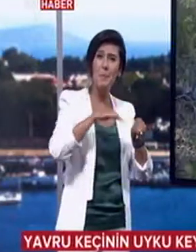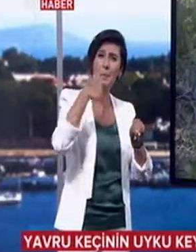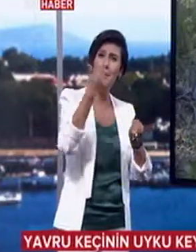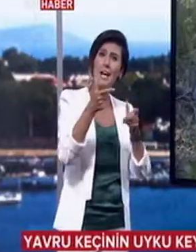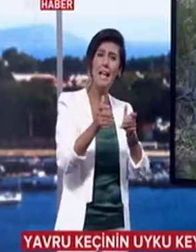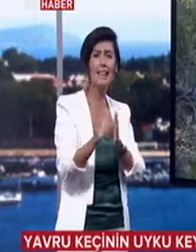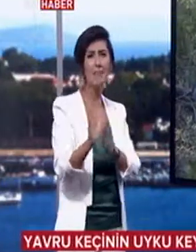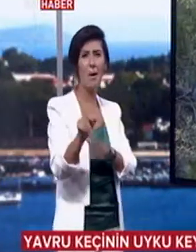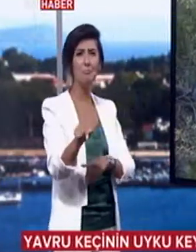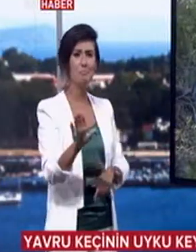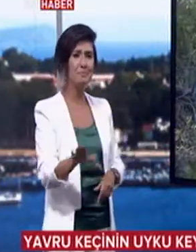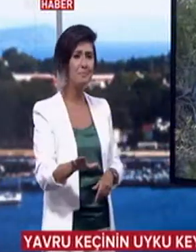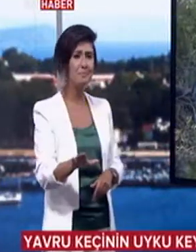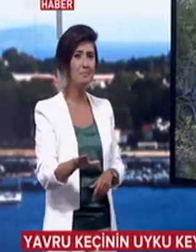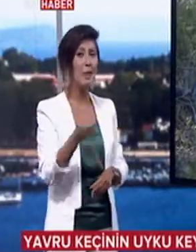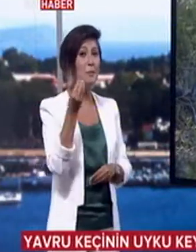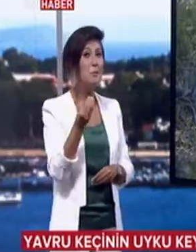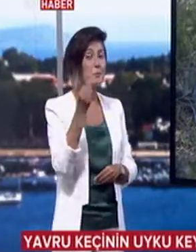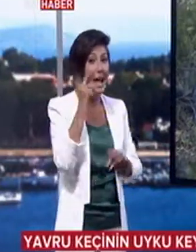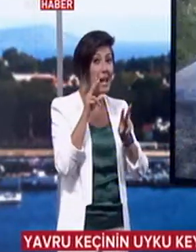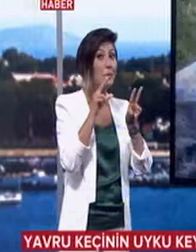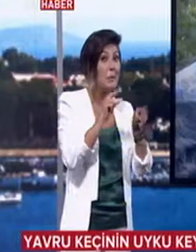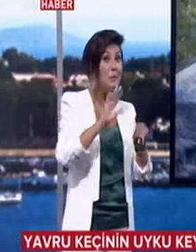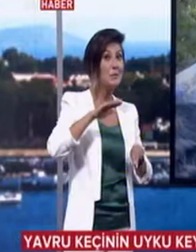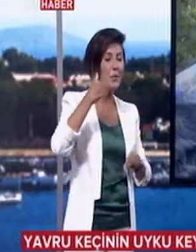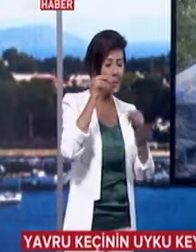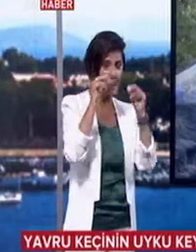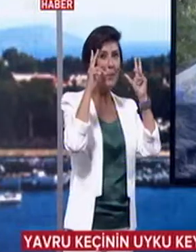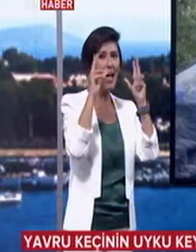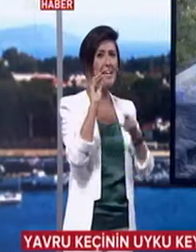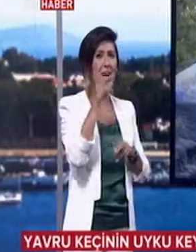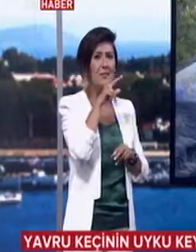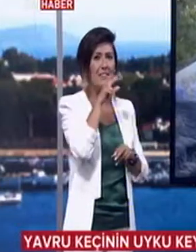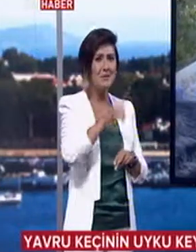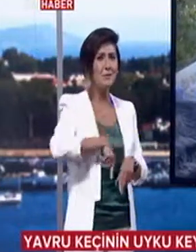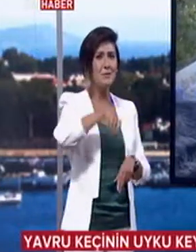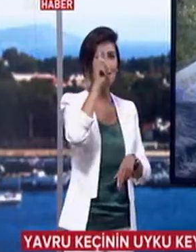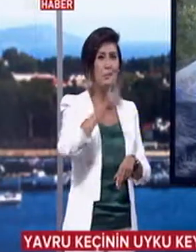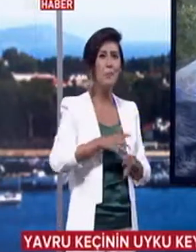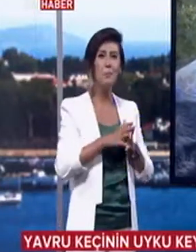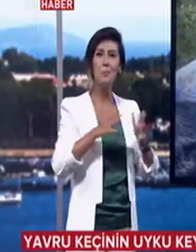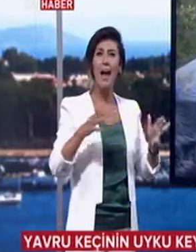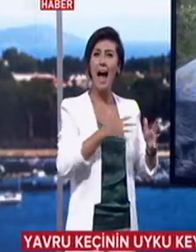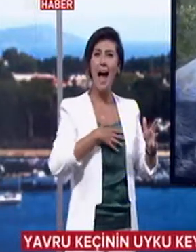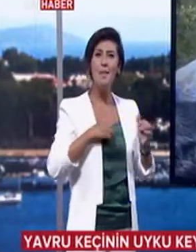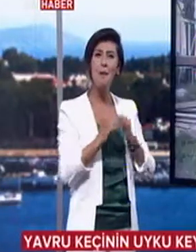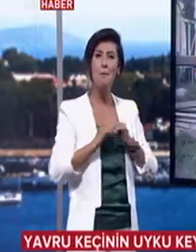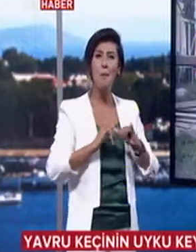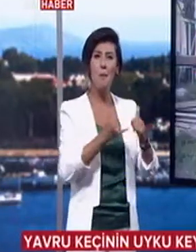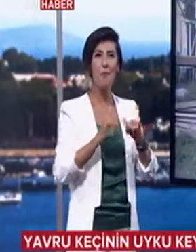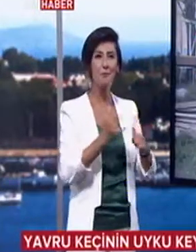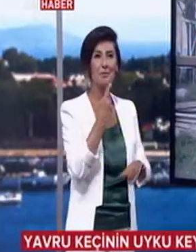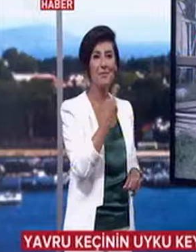sonra başka yerde devam ediyor. Güzel bir uykunun ardından uyanan yavru keçi günün büyük bir bölümünü de annesiyle